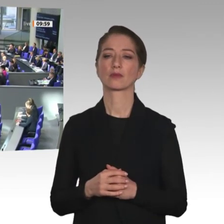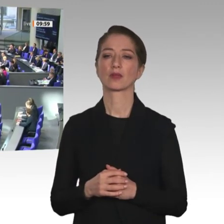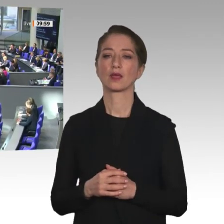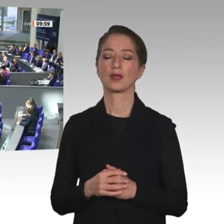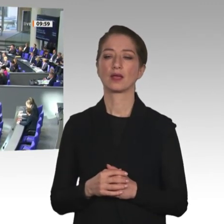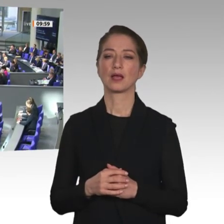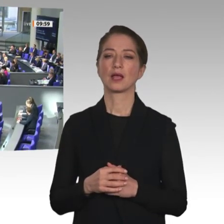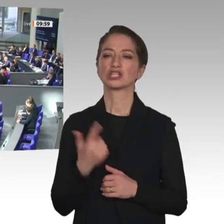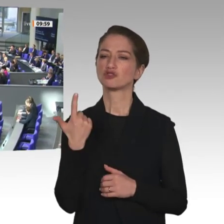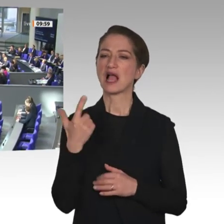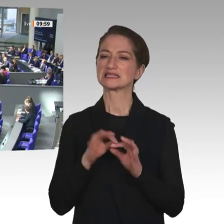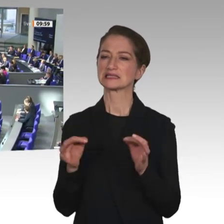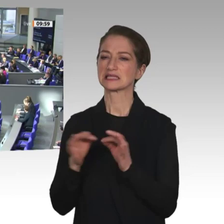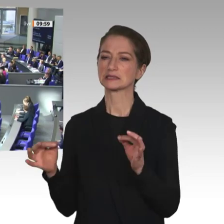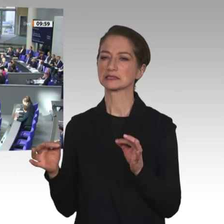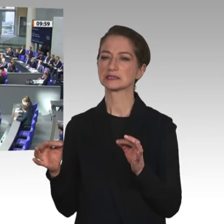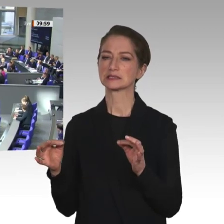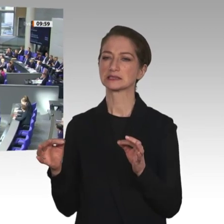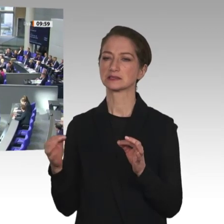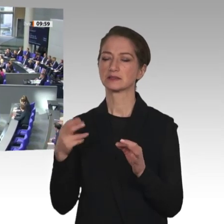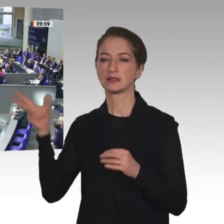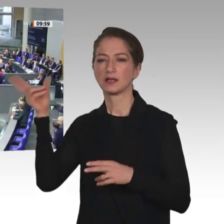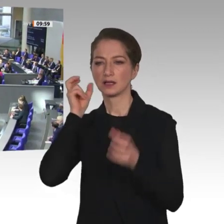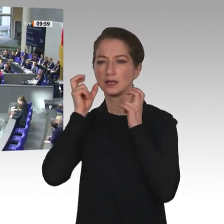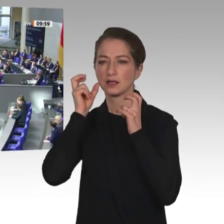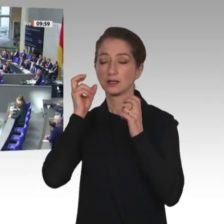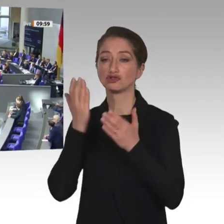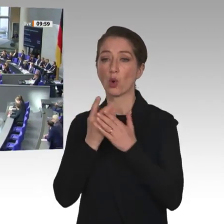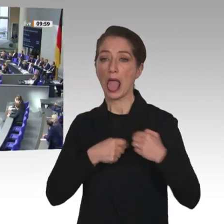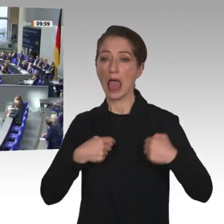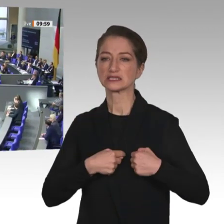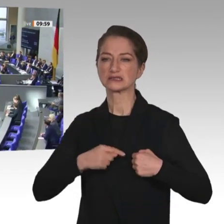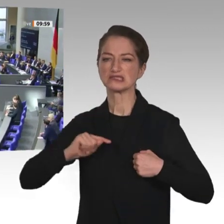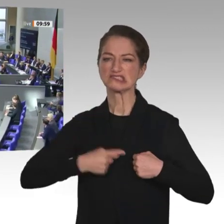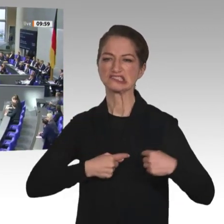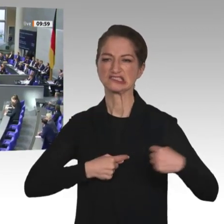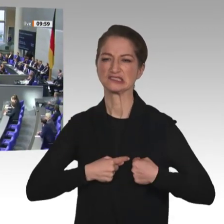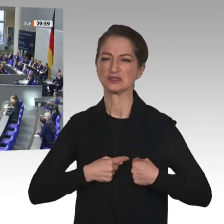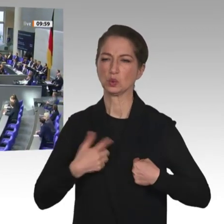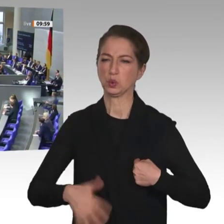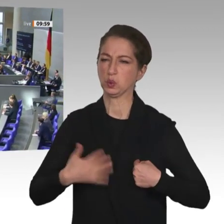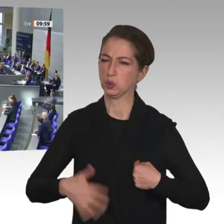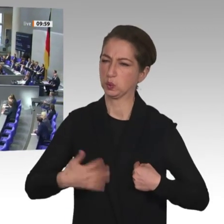gesagt wurden, so wie ein Stich ins Herz gewirkt haben. In einer